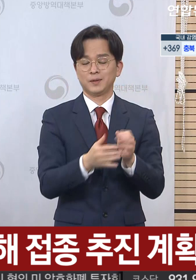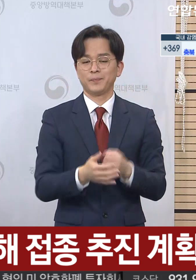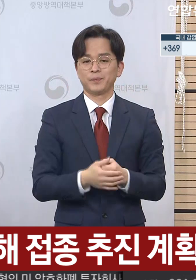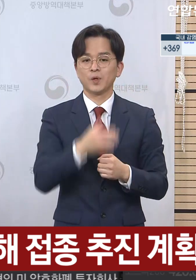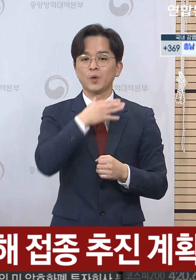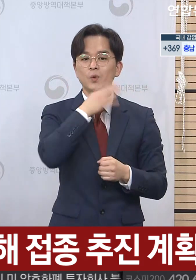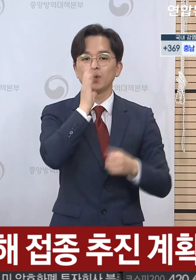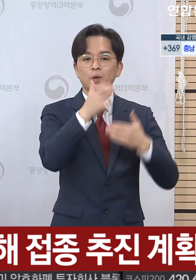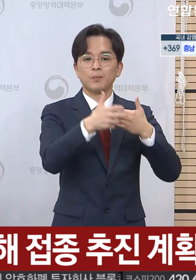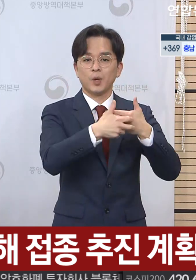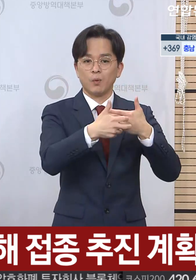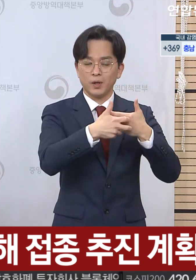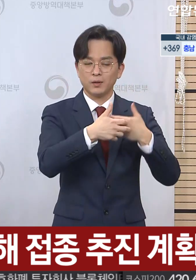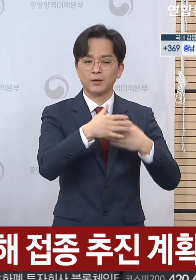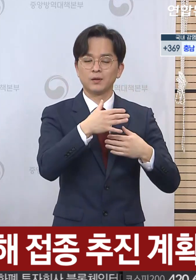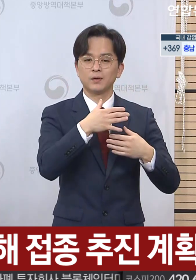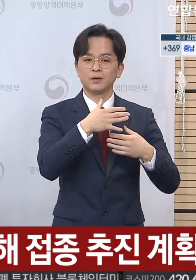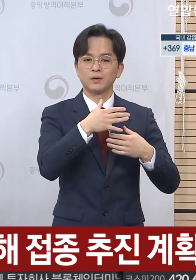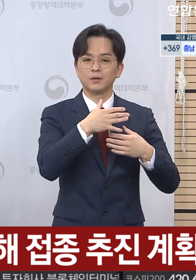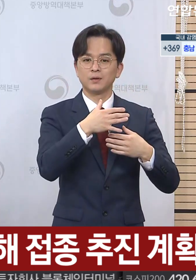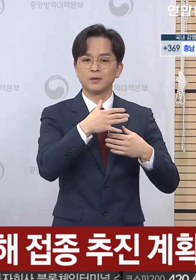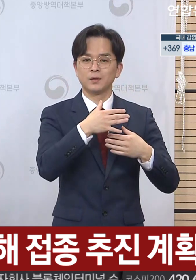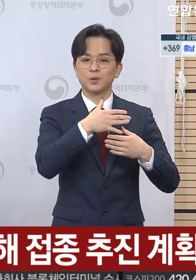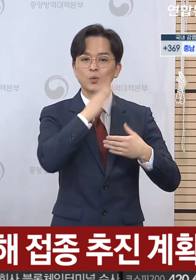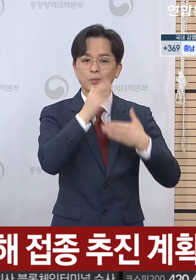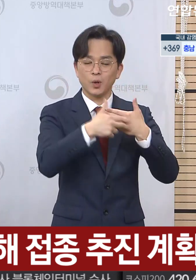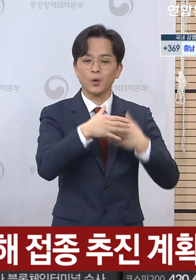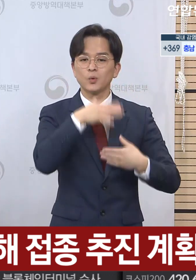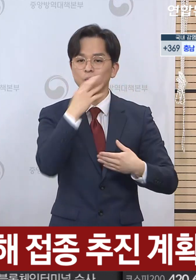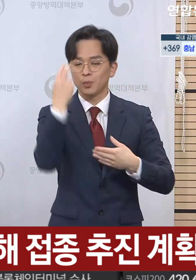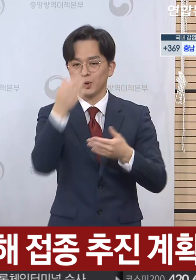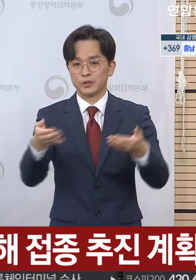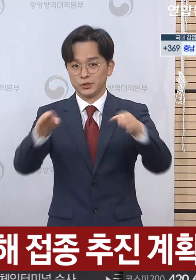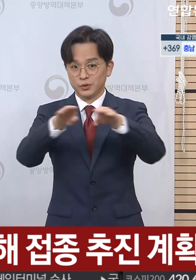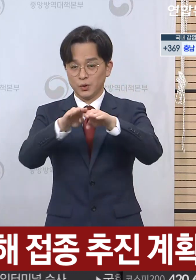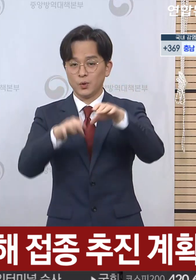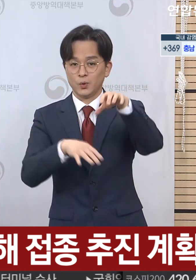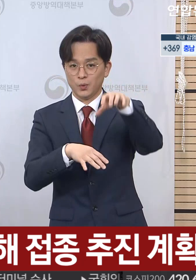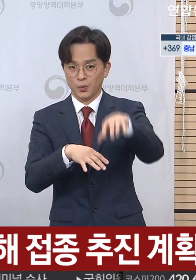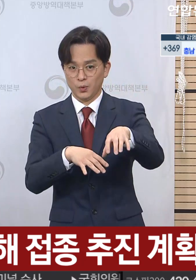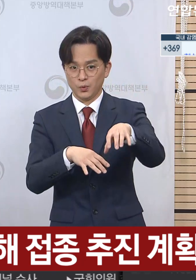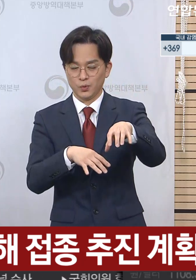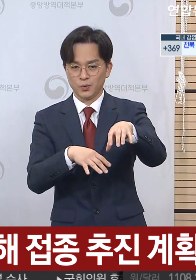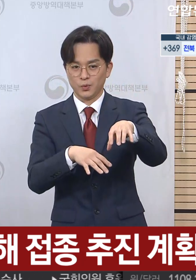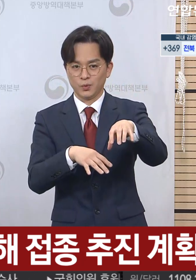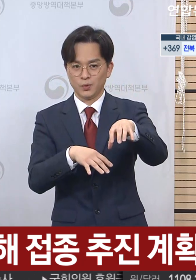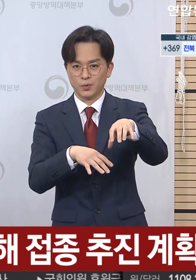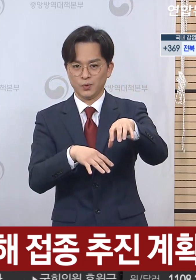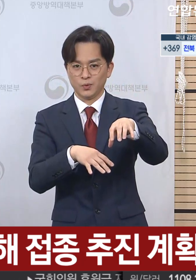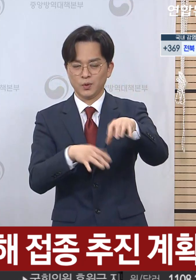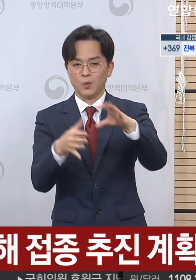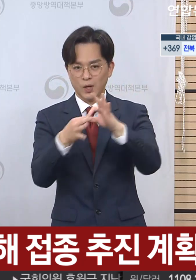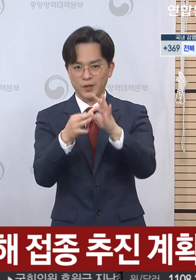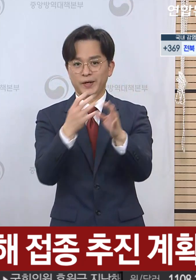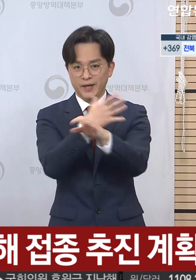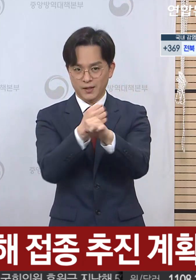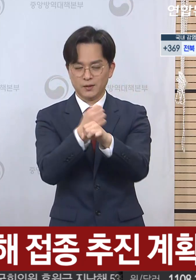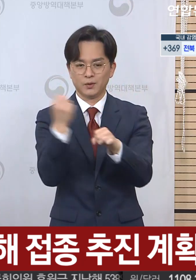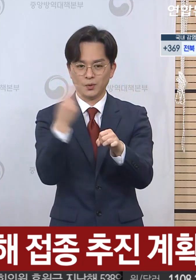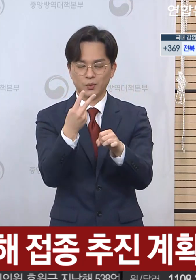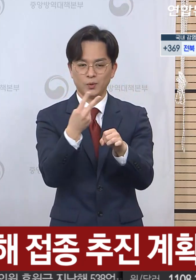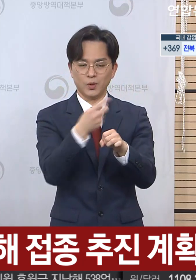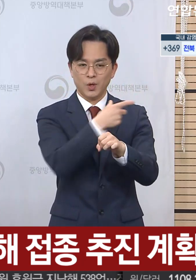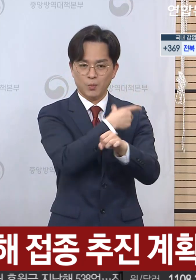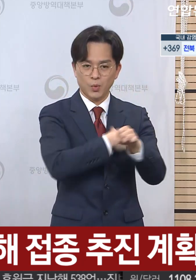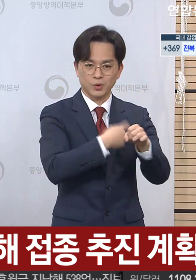요양병원과 요양시설, 방문 접종 의료기관에 대한 코로나19 예방접종 위탁의료기관 계약과 찾아가는